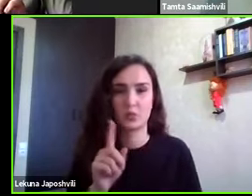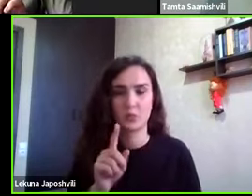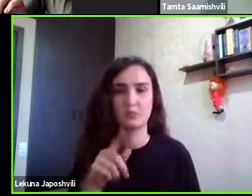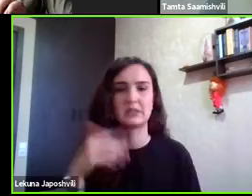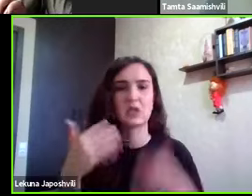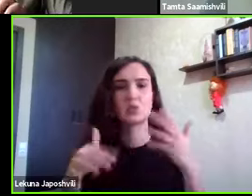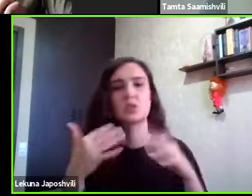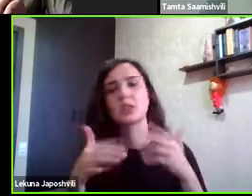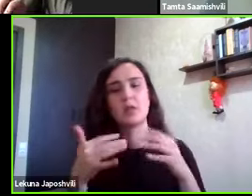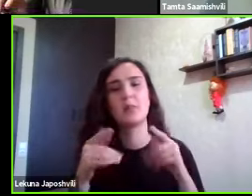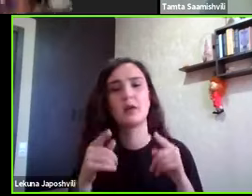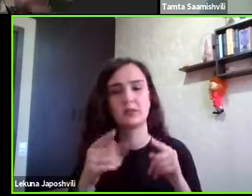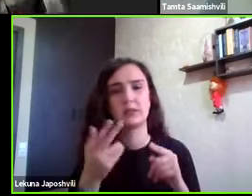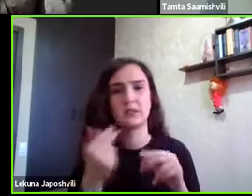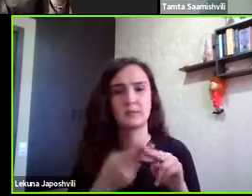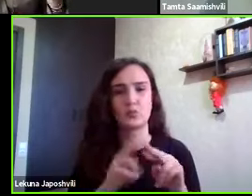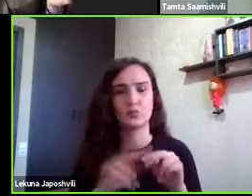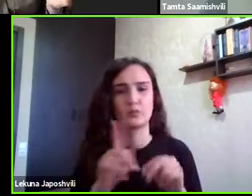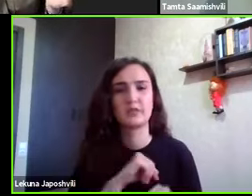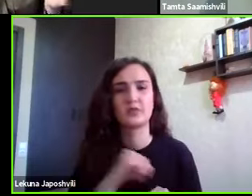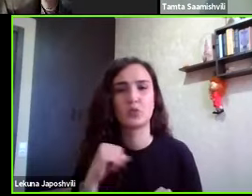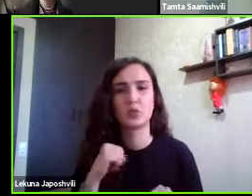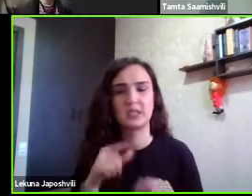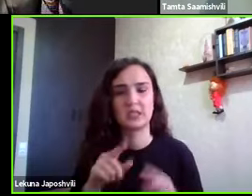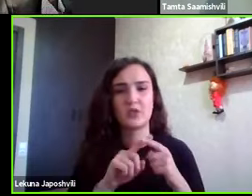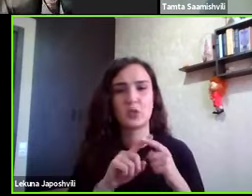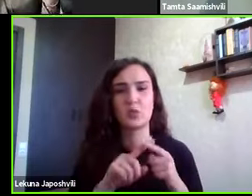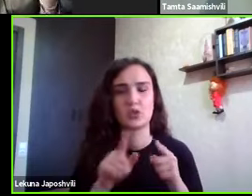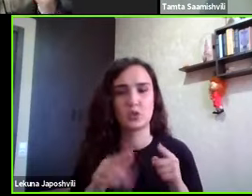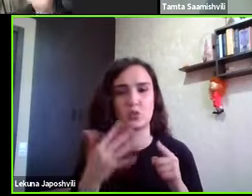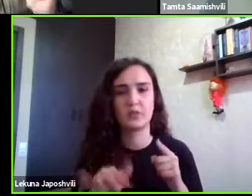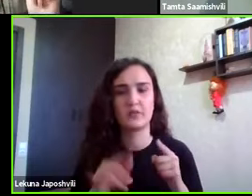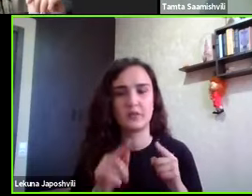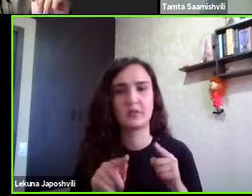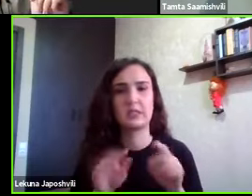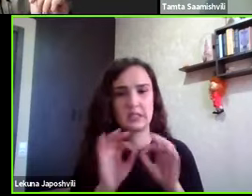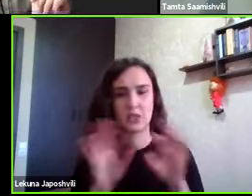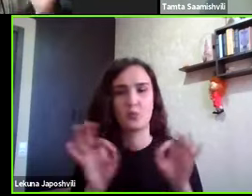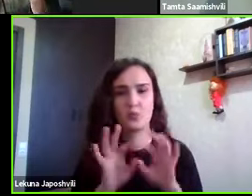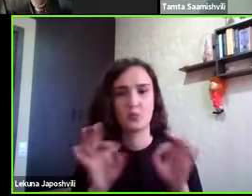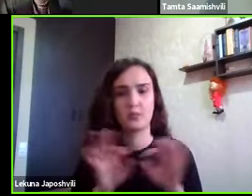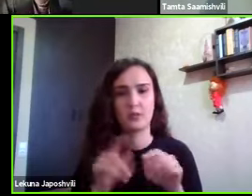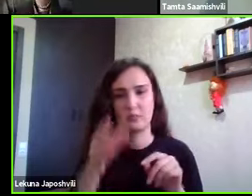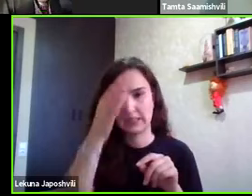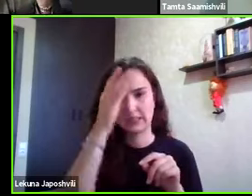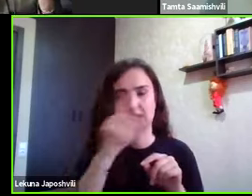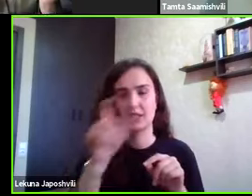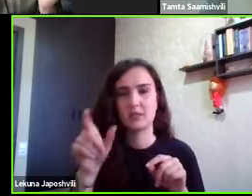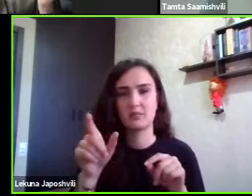დასუსტება ნამდვილად, იმიტომ რომ თვითონ ეს ვირუსიც უკვე საუბრობენ მეცნიერები